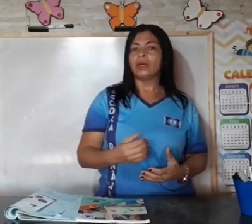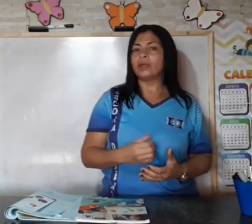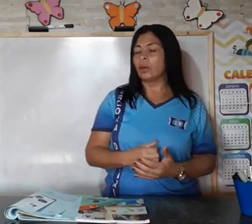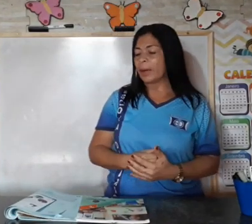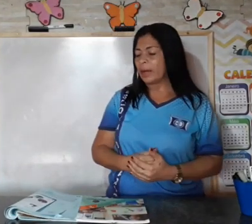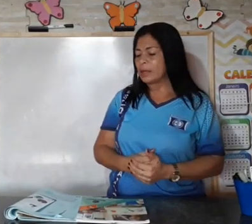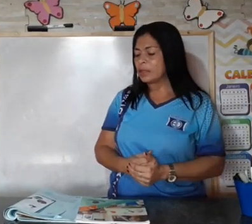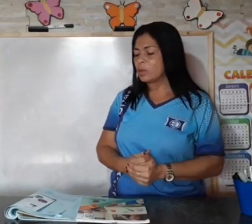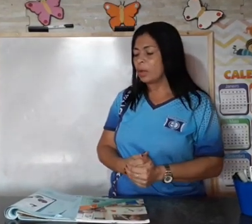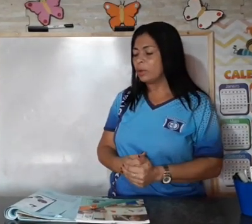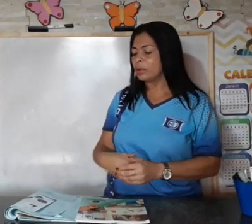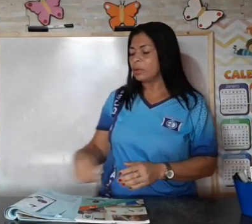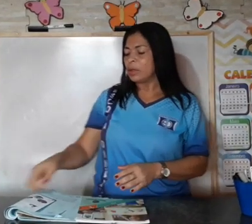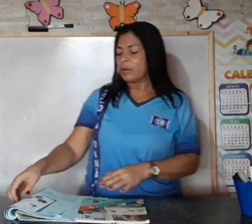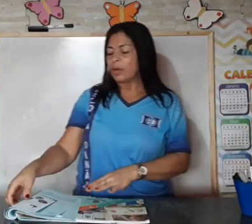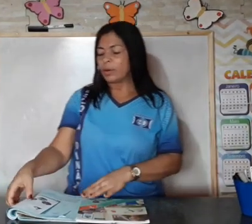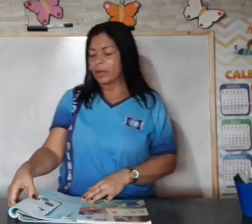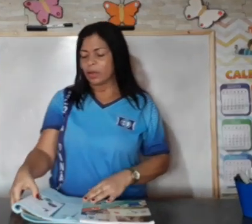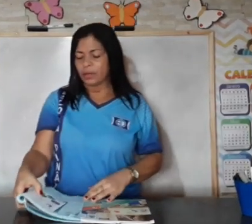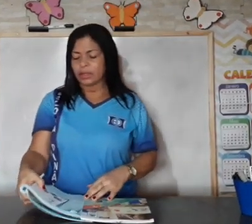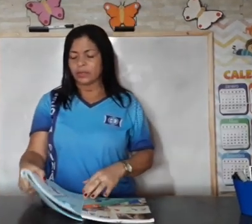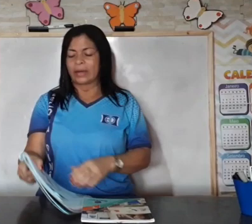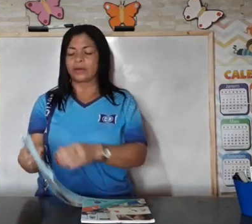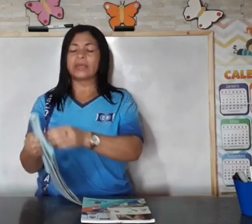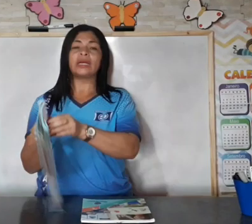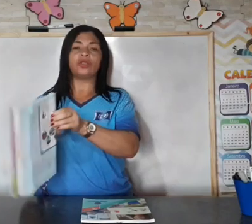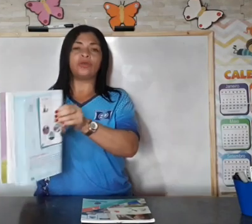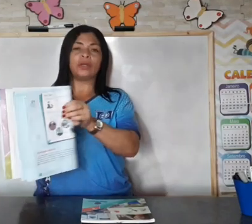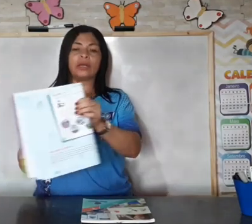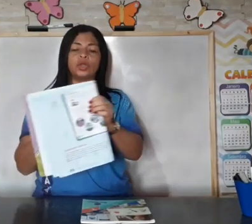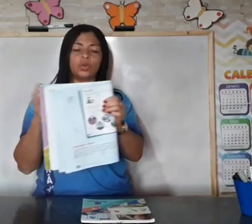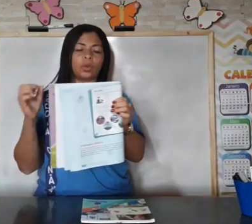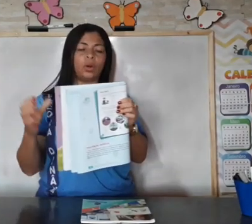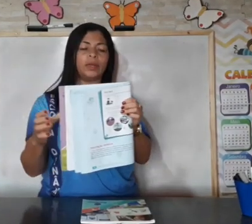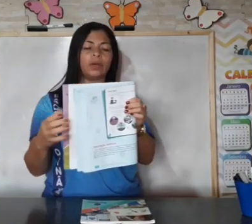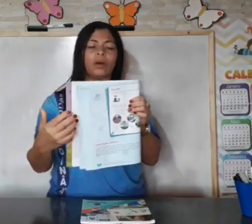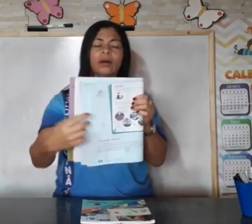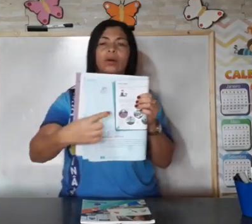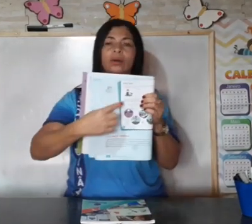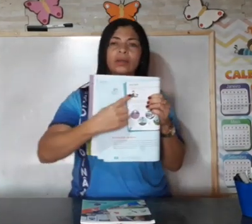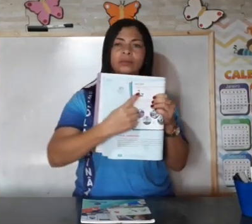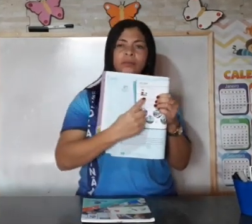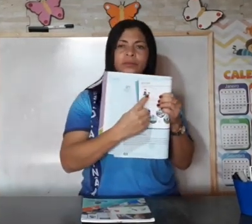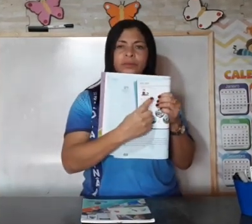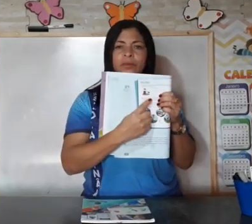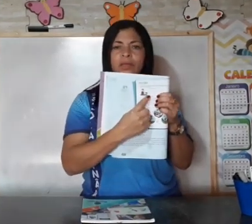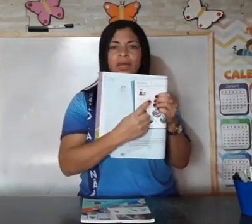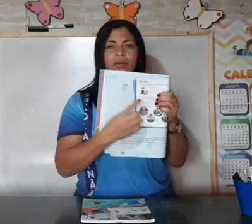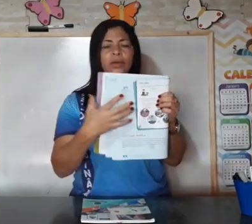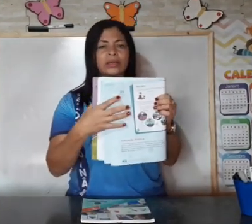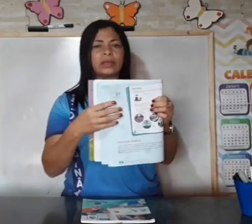Então, para isso, ó, eu quero que vocês façam essa atividade junto comigo agora, certo? Essa